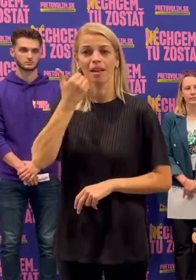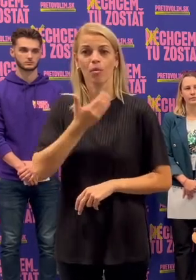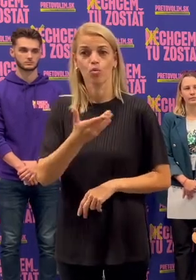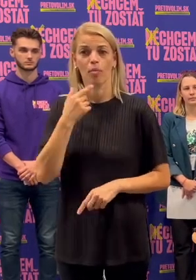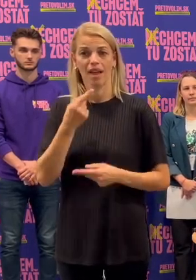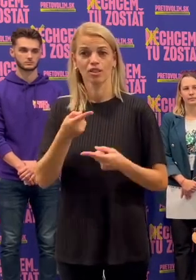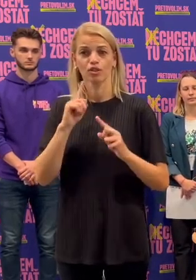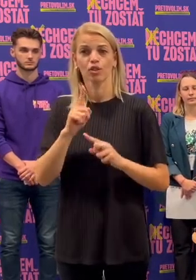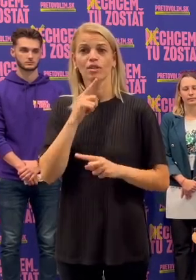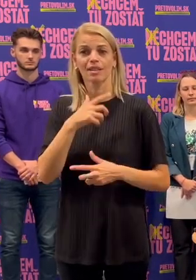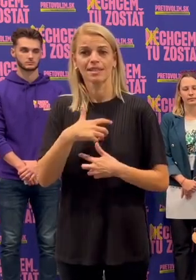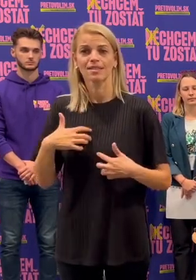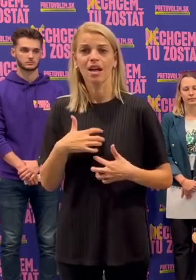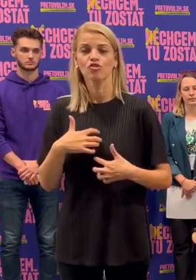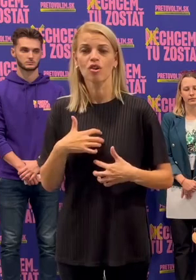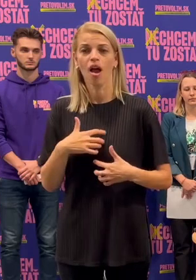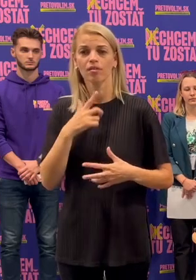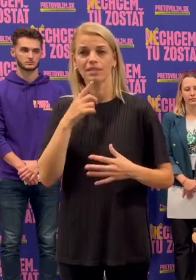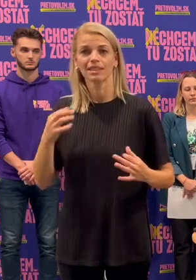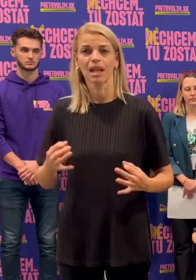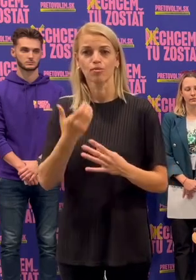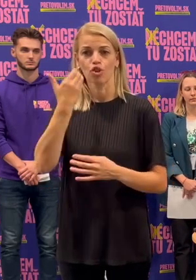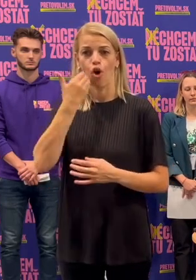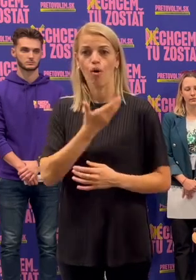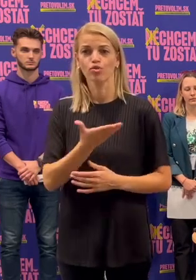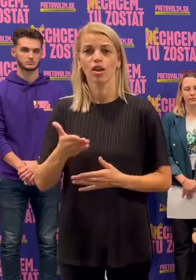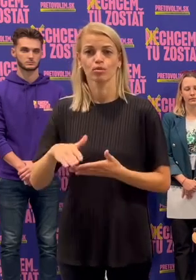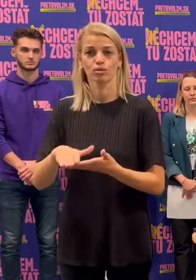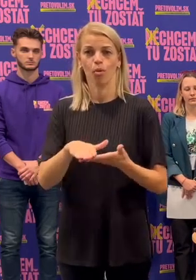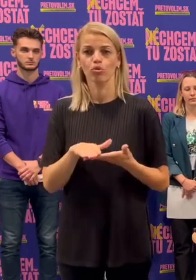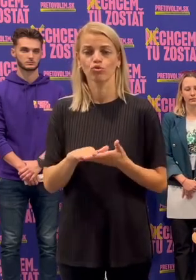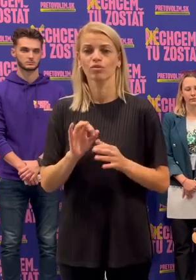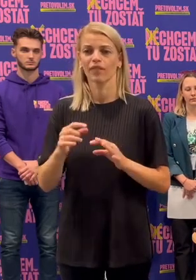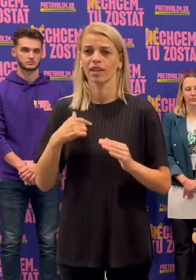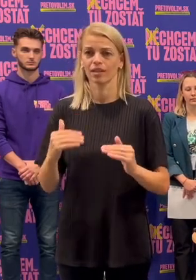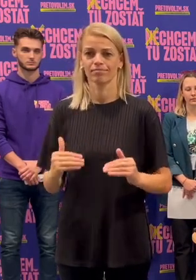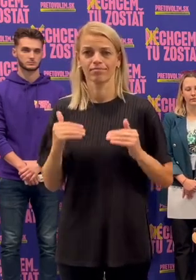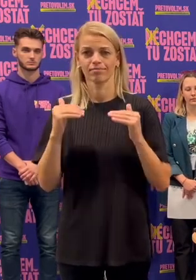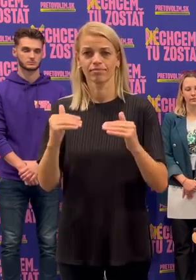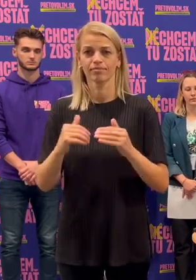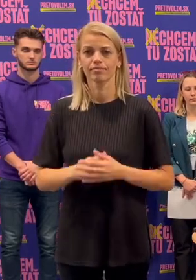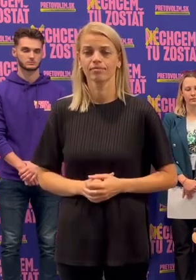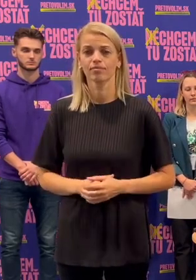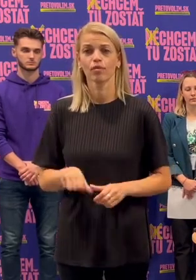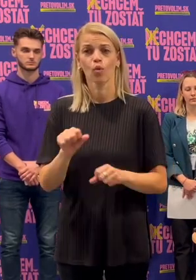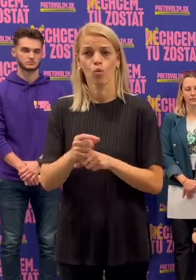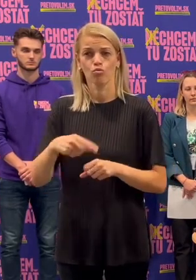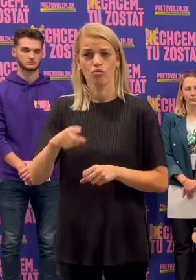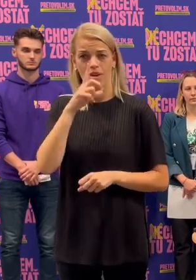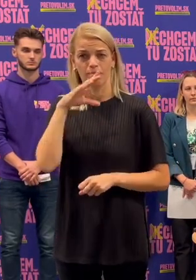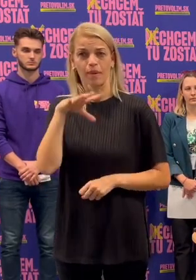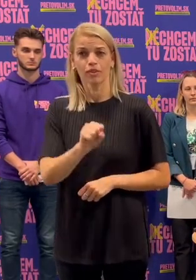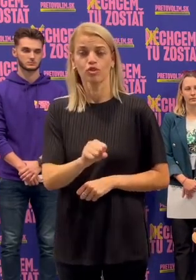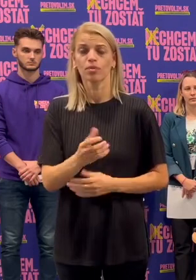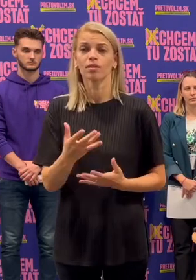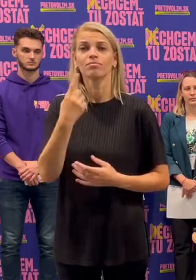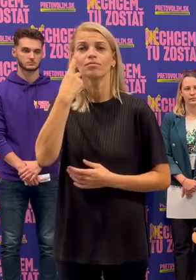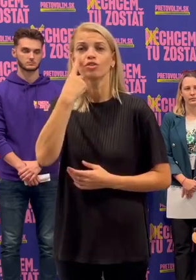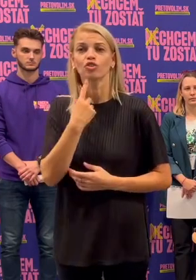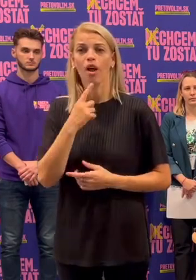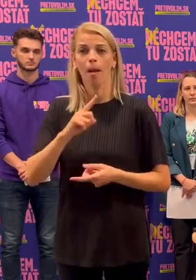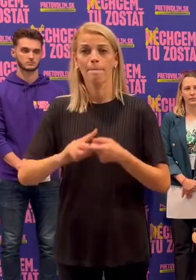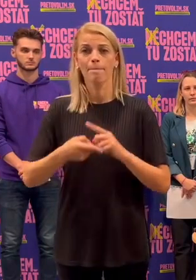Slovensku, ktorí sa snažia zlepšiť občiansku spoločnosť, aby sme sa mohli posunúť ďalej. Ako ste si mohli aj vy všimnúť, bohužiaľ politici